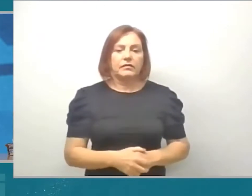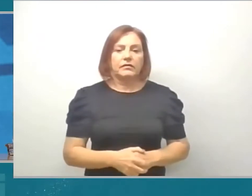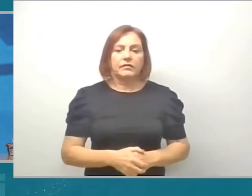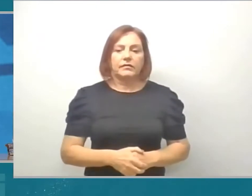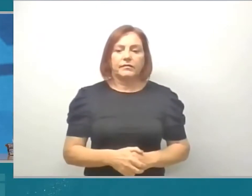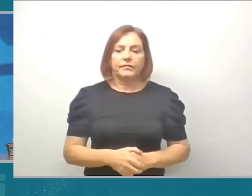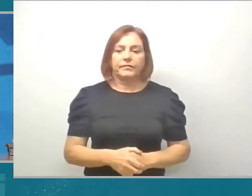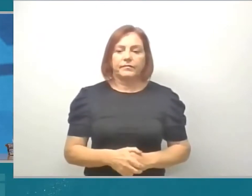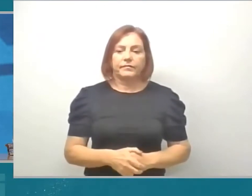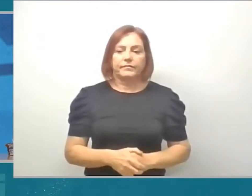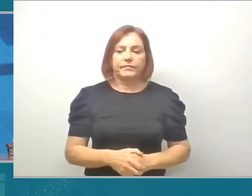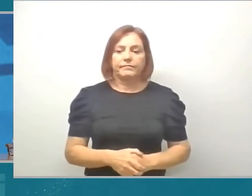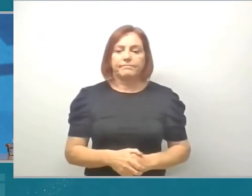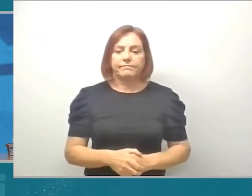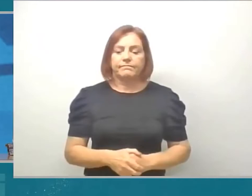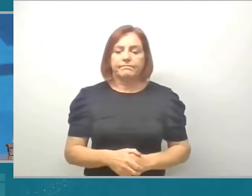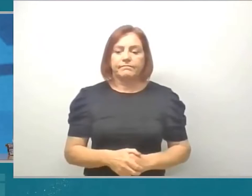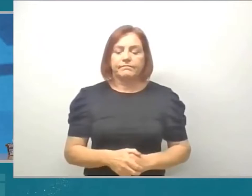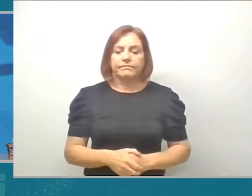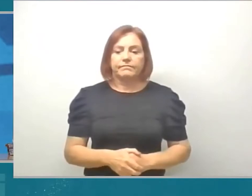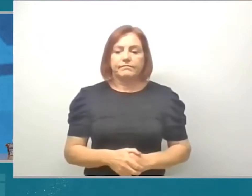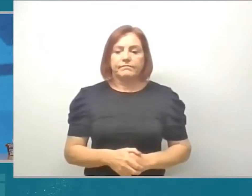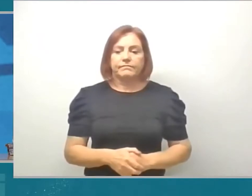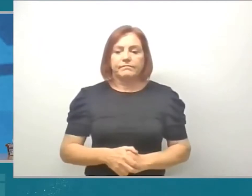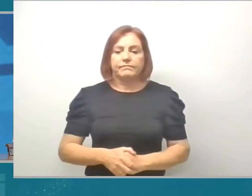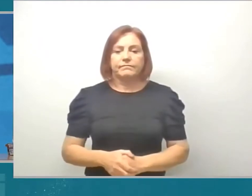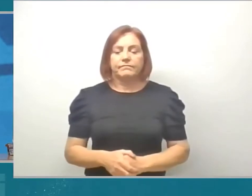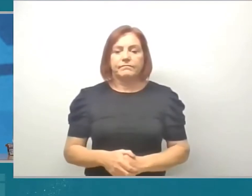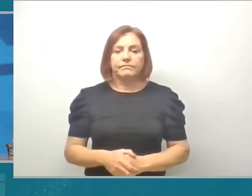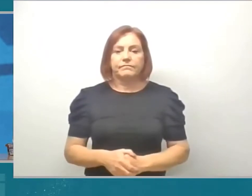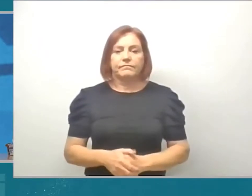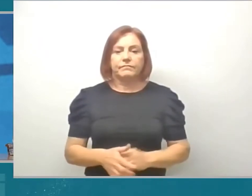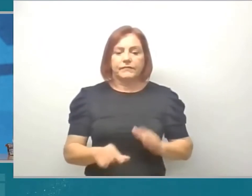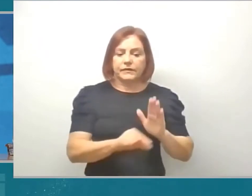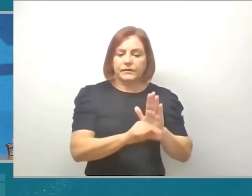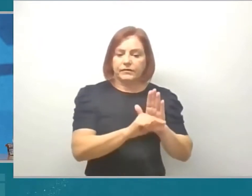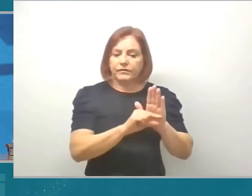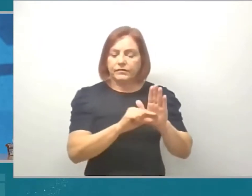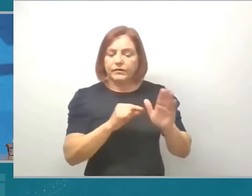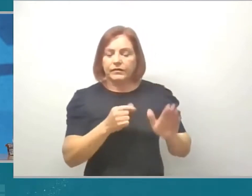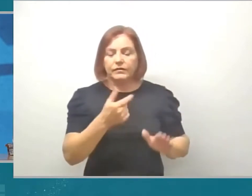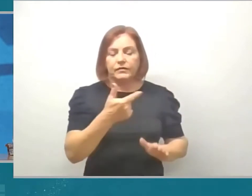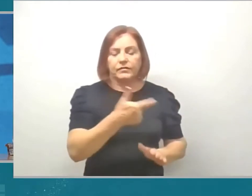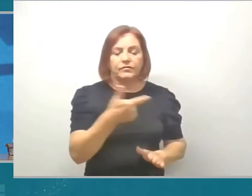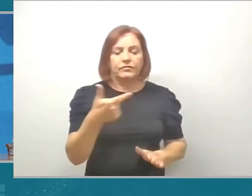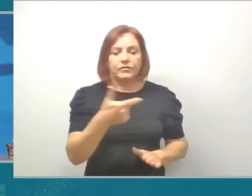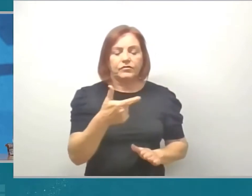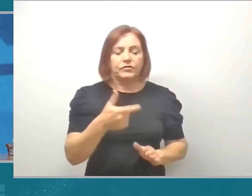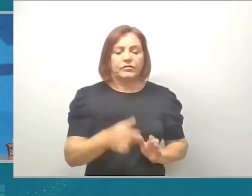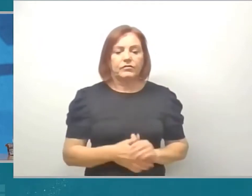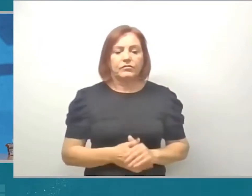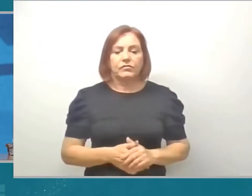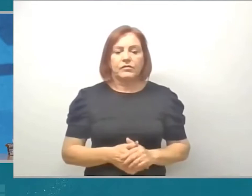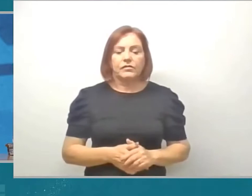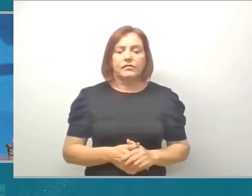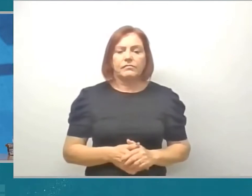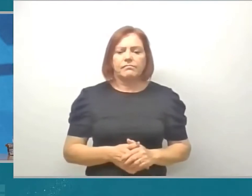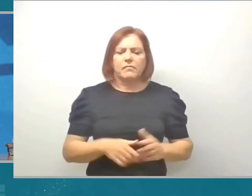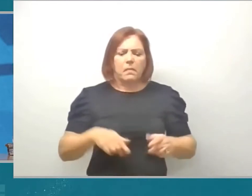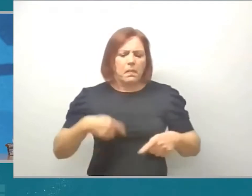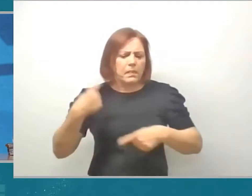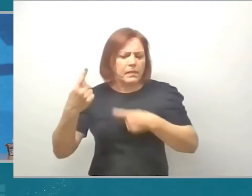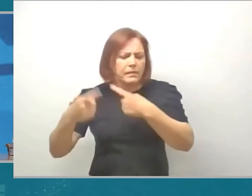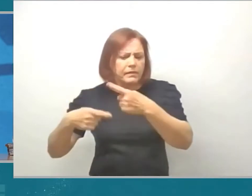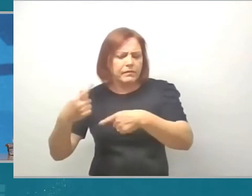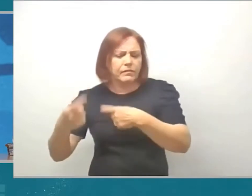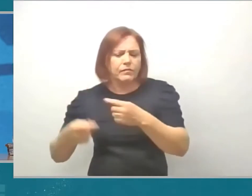Ora, assim, versículo 22. Depois disto, foi Jesus com seus discípulos,